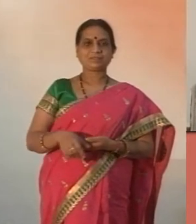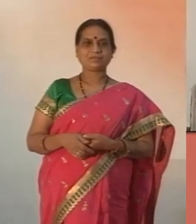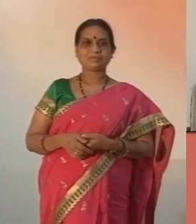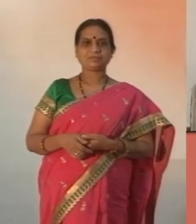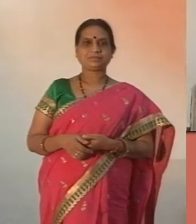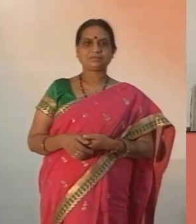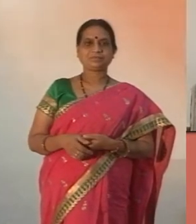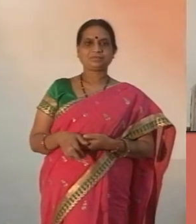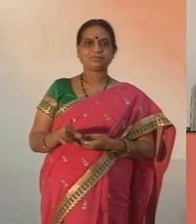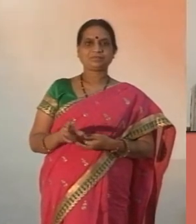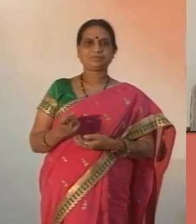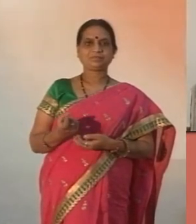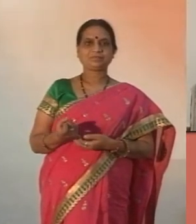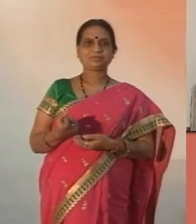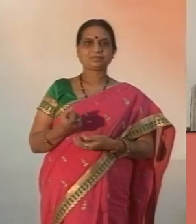राजयोग अर्थात